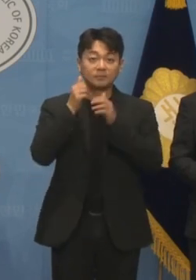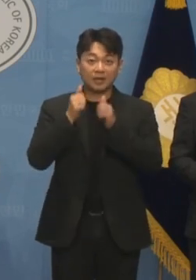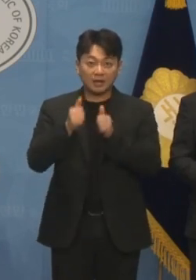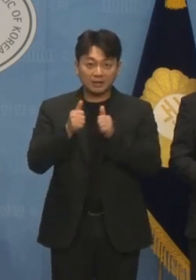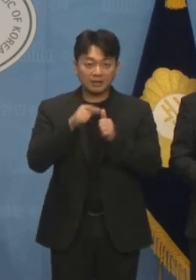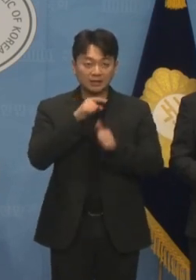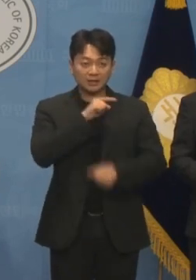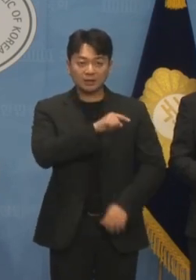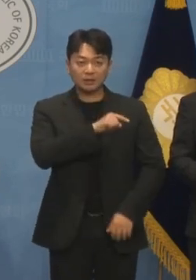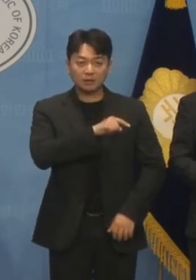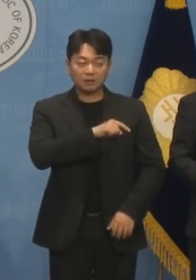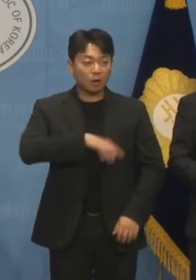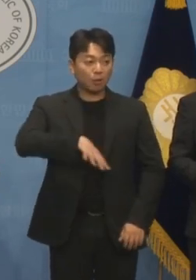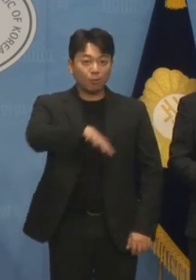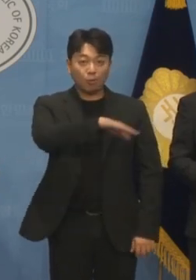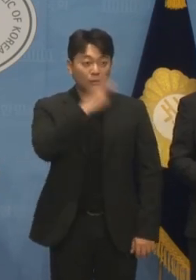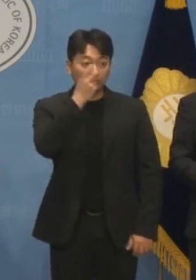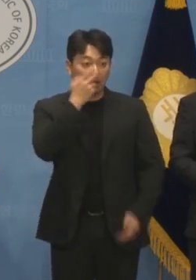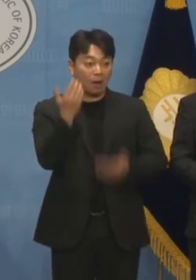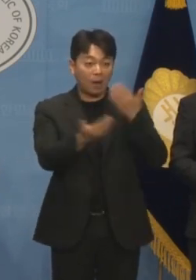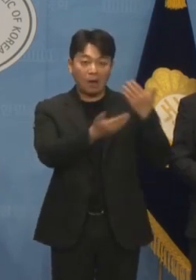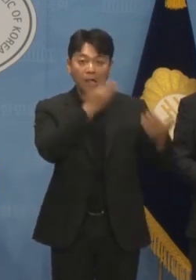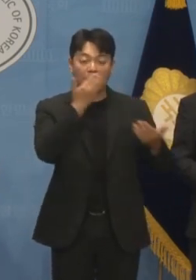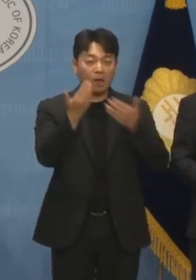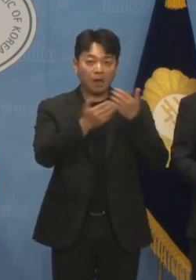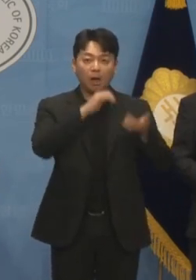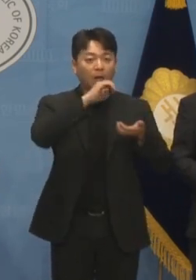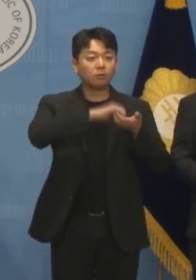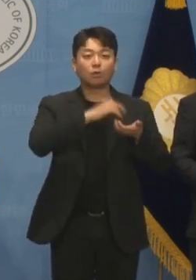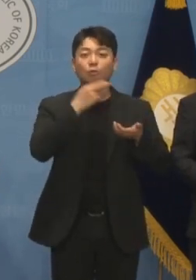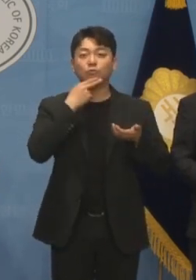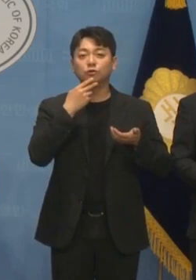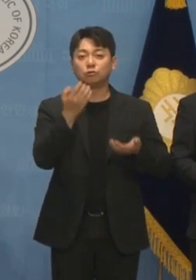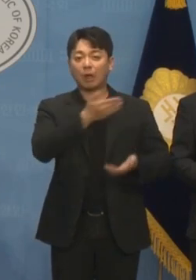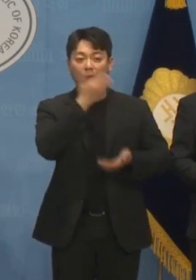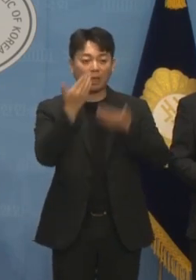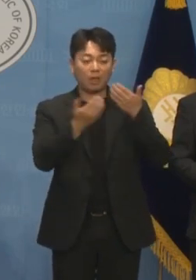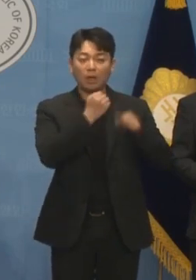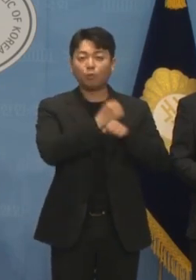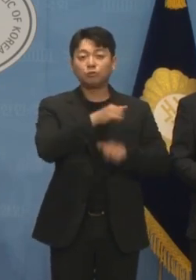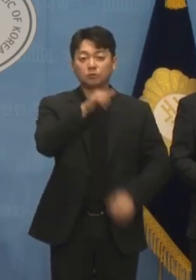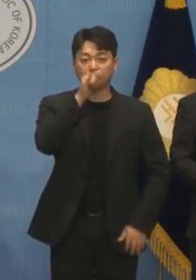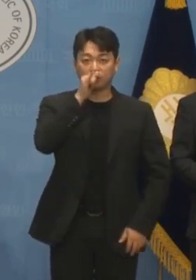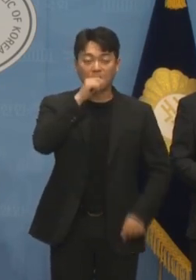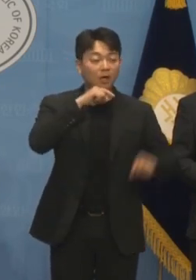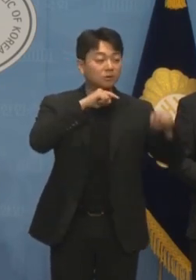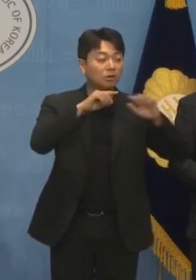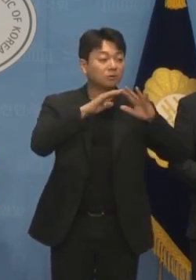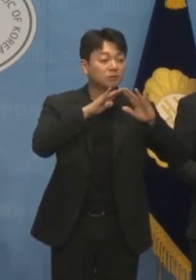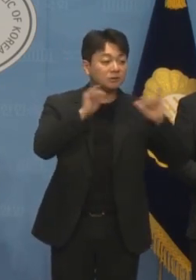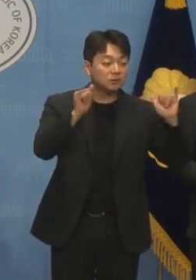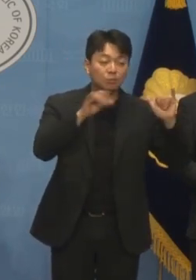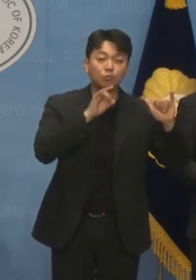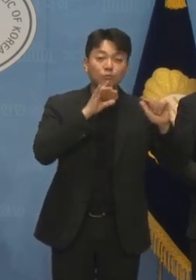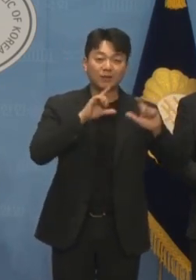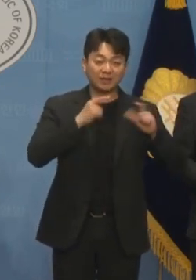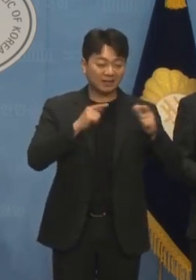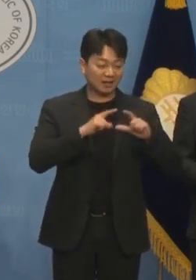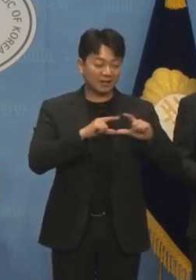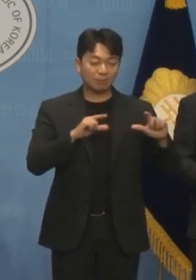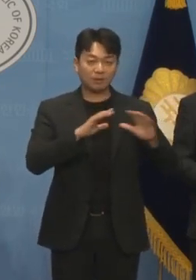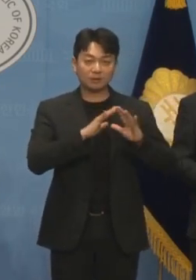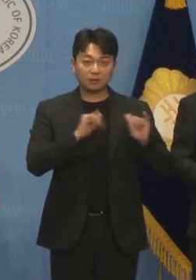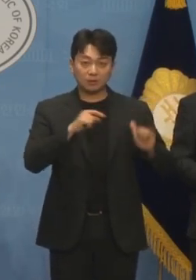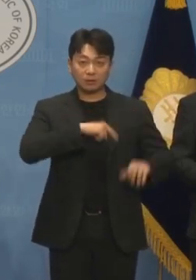한계는 없습니다 정치인이 아니라도 상관없습니다 엮어야 한다면 과잉수사 폐해